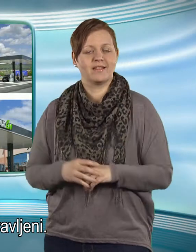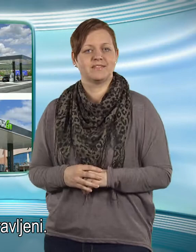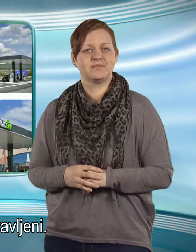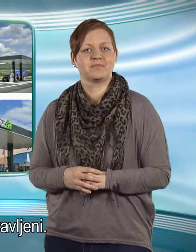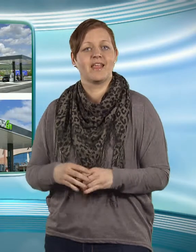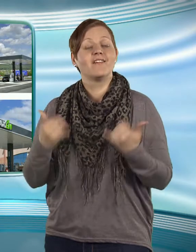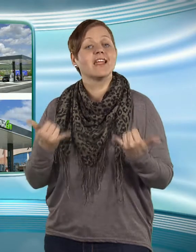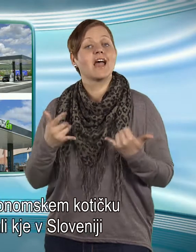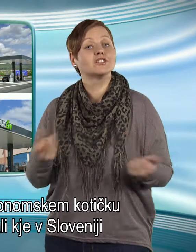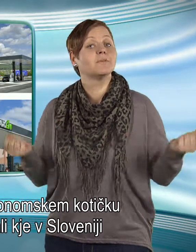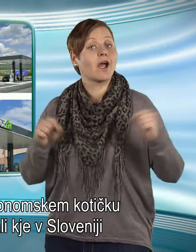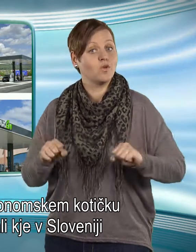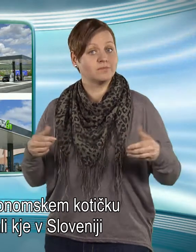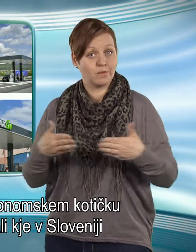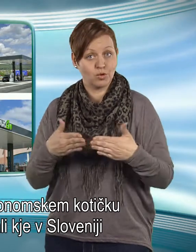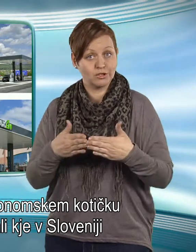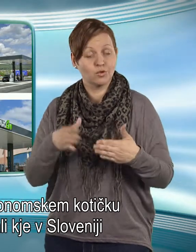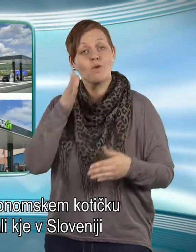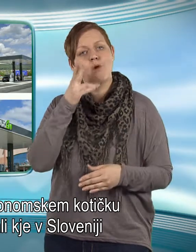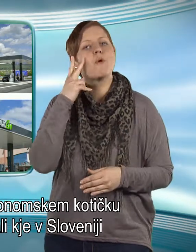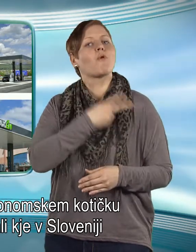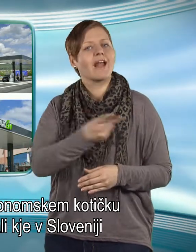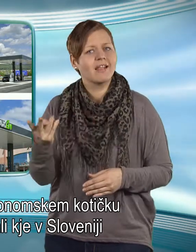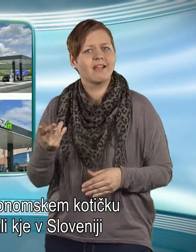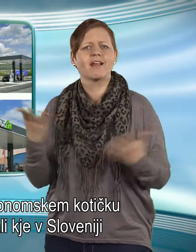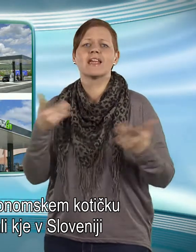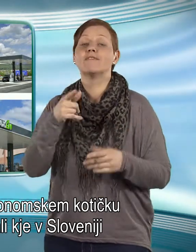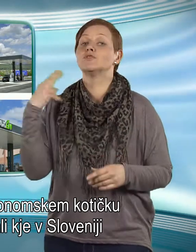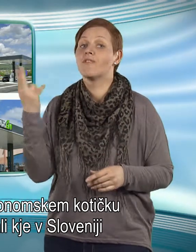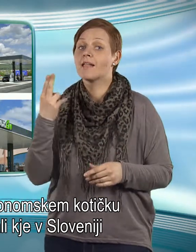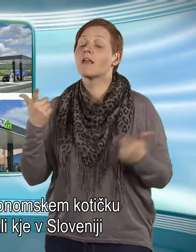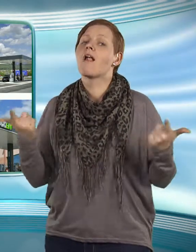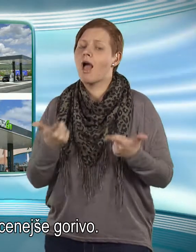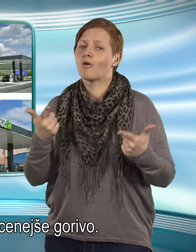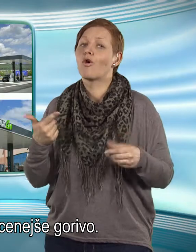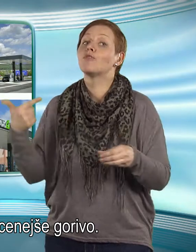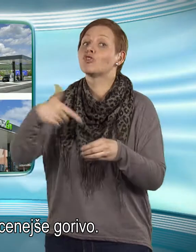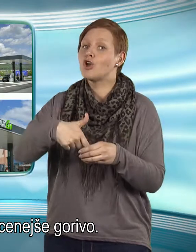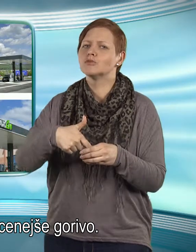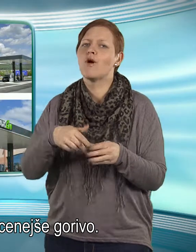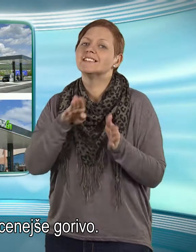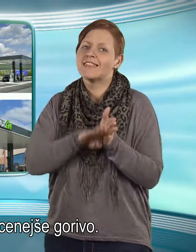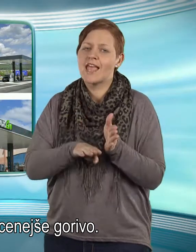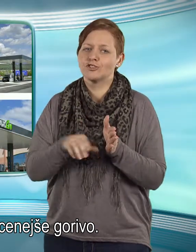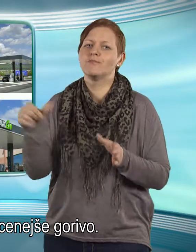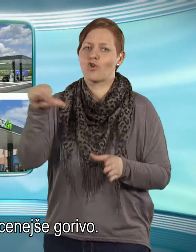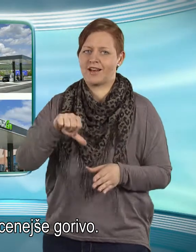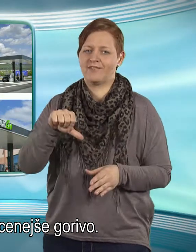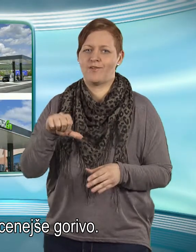Pozdravljeni! V današnjem ekonomskem kotičku bomo pogledali, kje v Sloveniji lahko točimo cenejše gorivo.